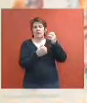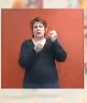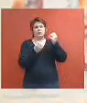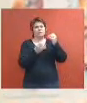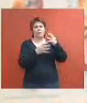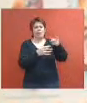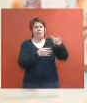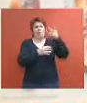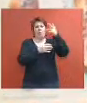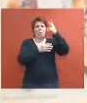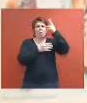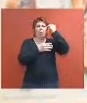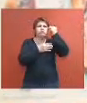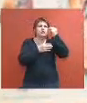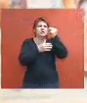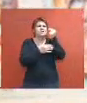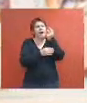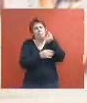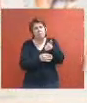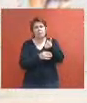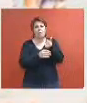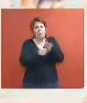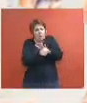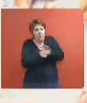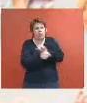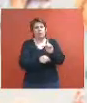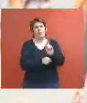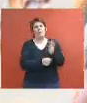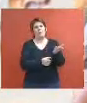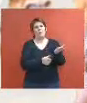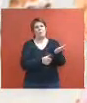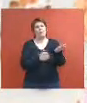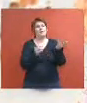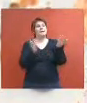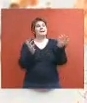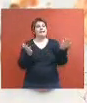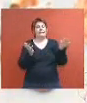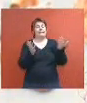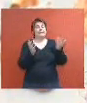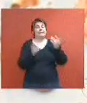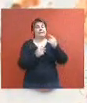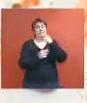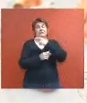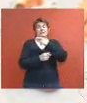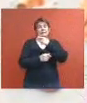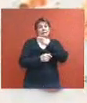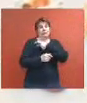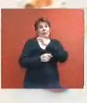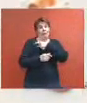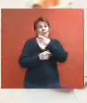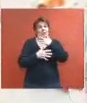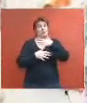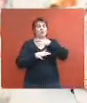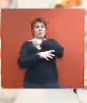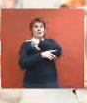ils ne comprennent pas. Mais ils comprennent à leur niveau, c'est-à-dire un peu, pas complètement. Et donc, c'est très trompeur pour par